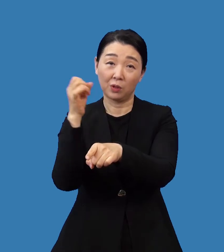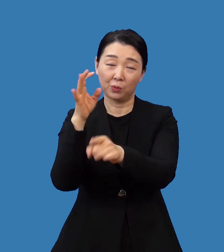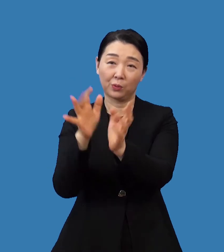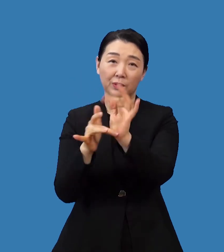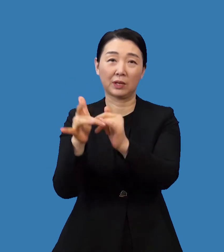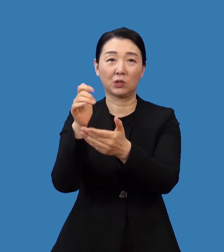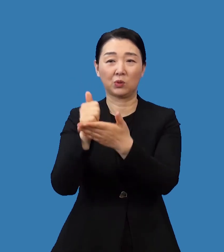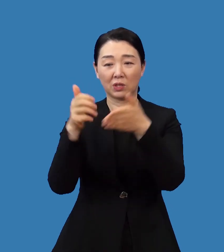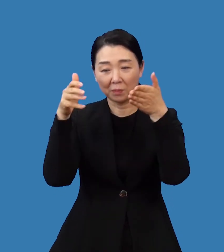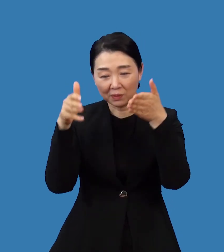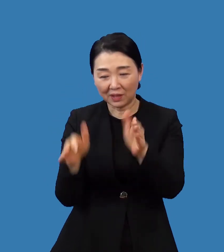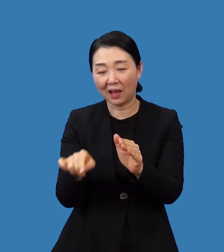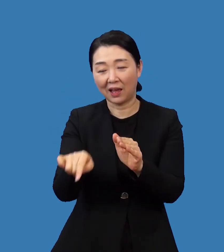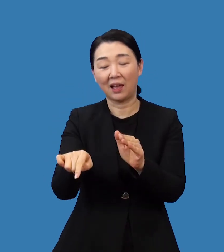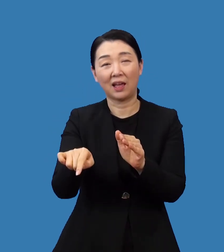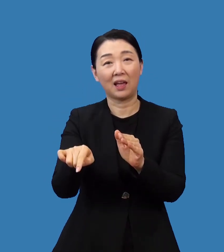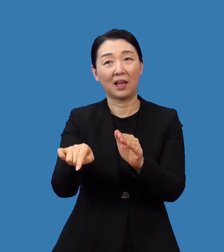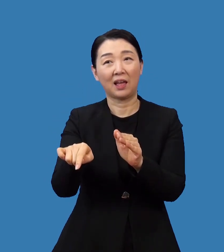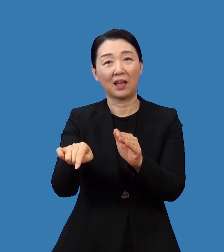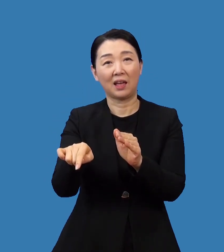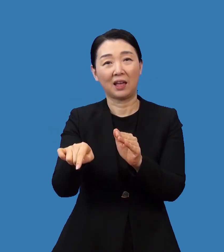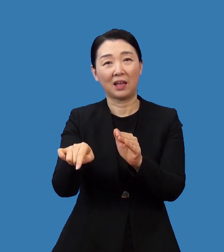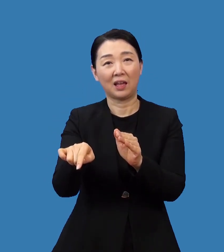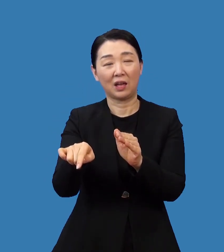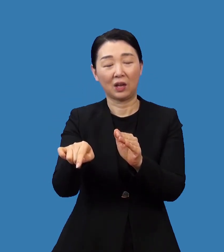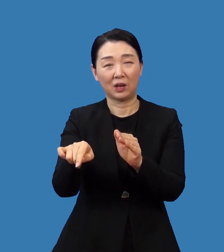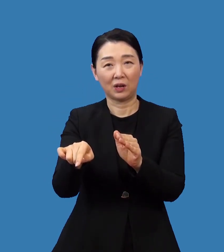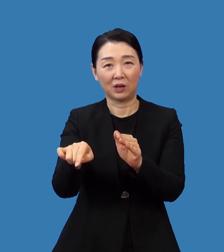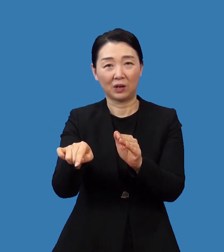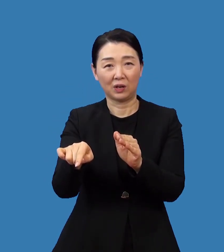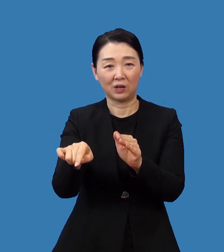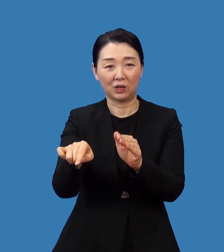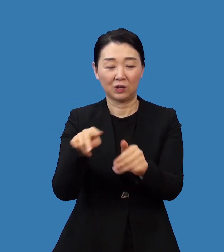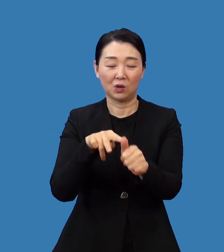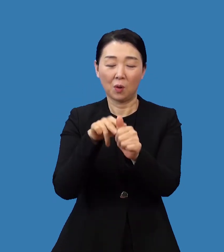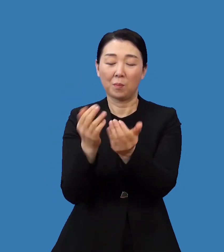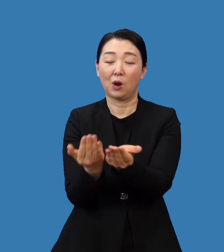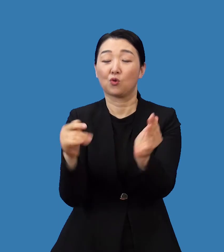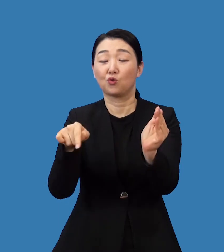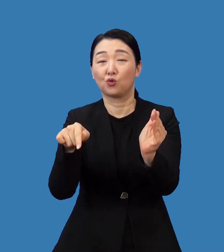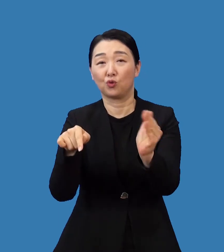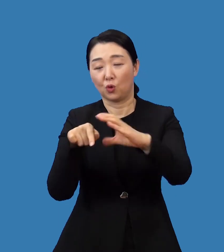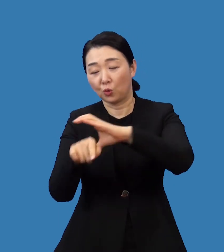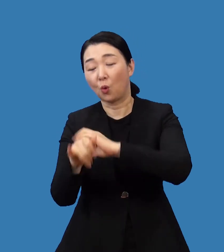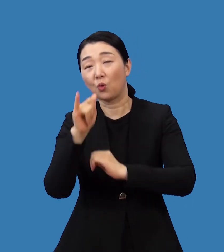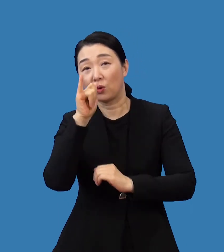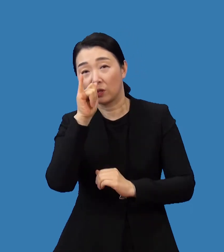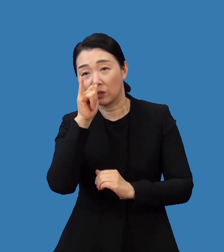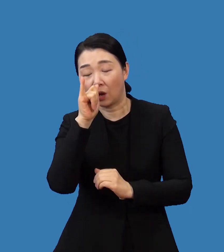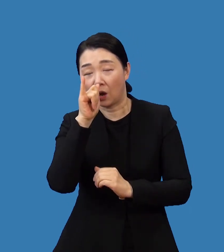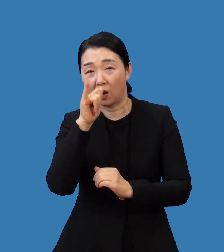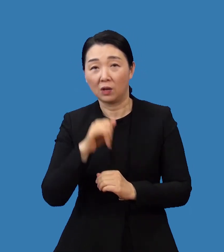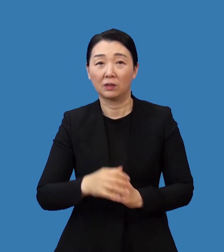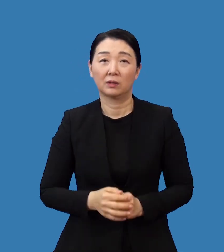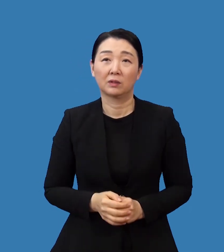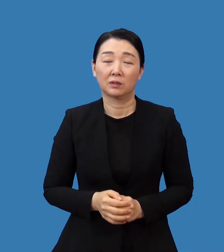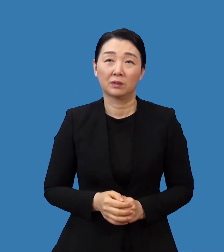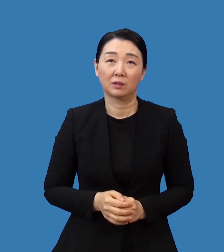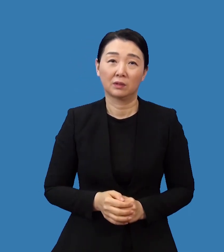예수님의 탄생 지점을 알리는 구유 동굴이 존재합니다. 폭이 3.5m, 길이가